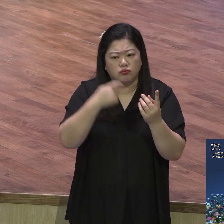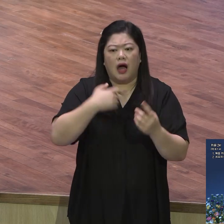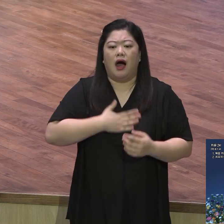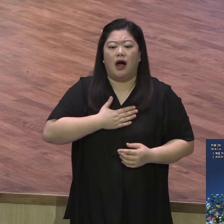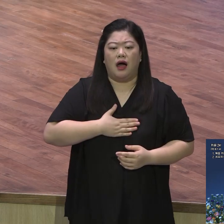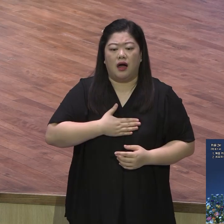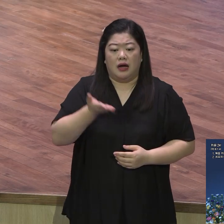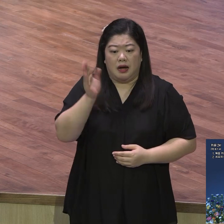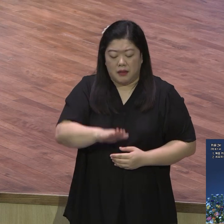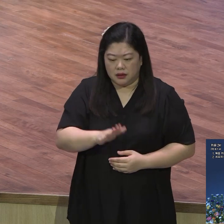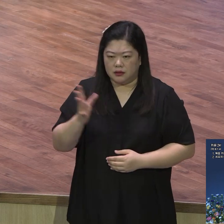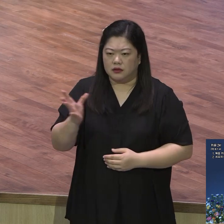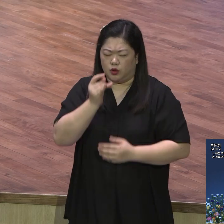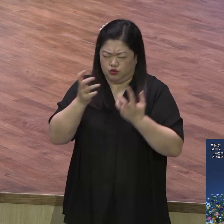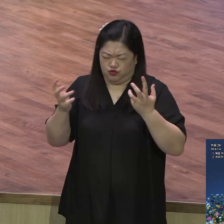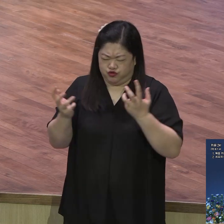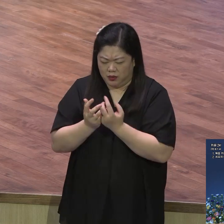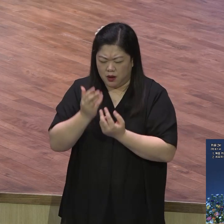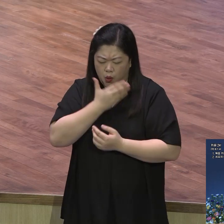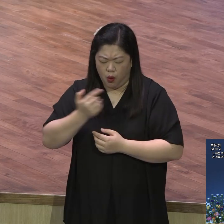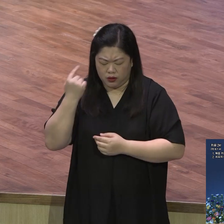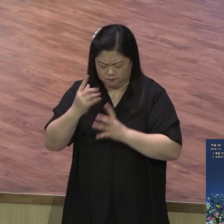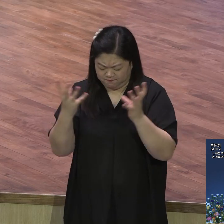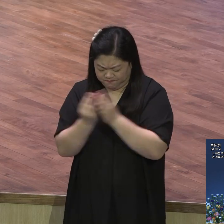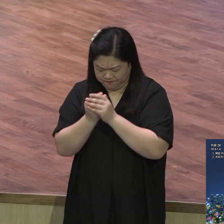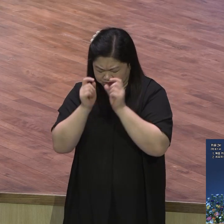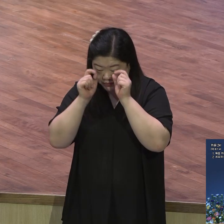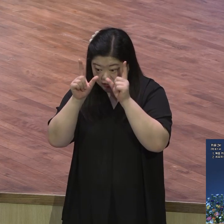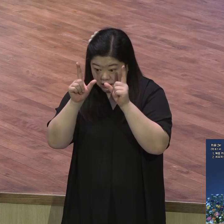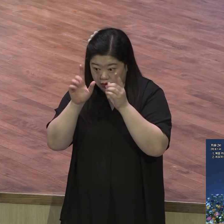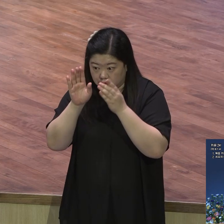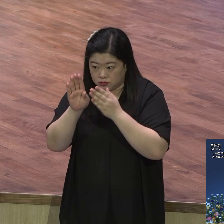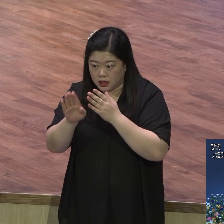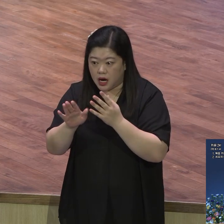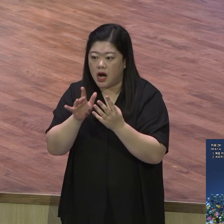거듭난 이후에 사람이 확실히 뭐든지 체질을 바꿔줘요.